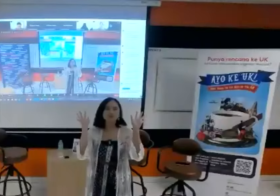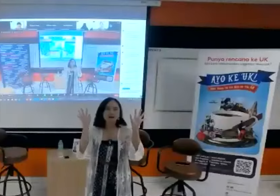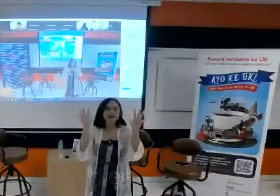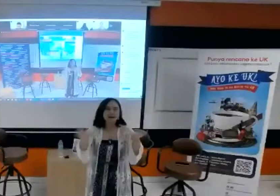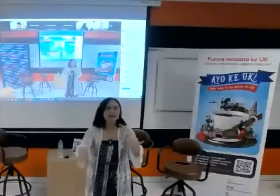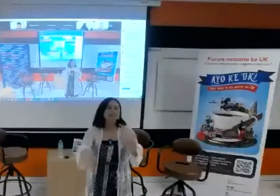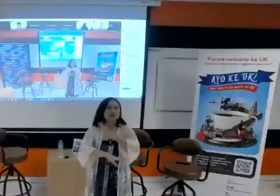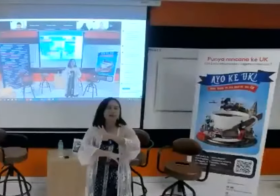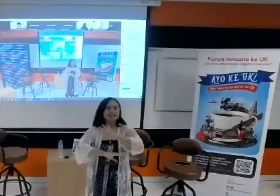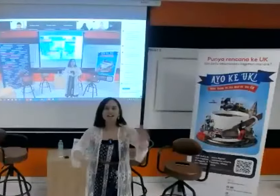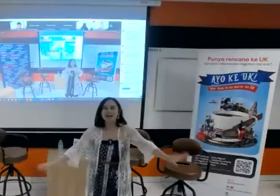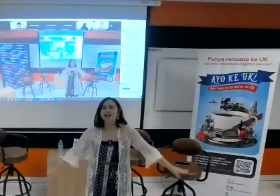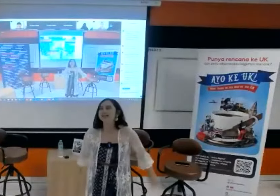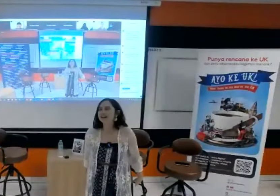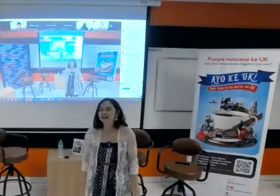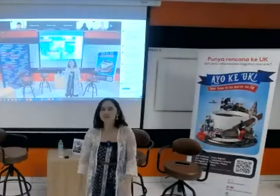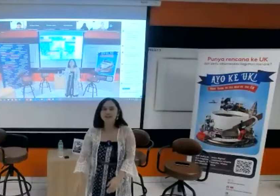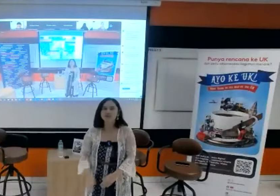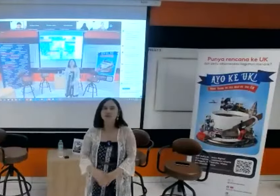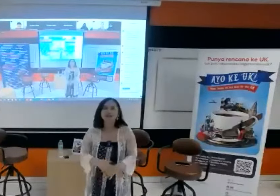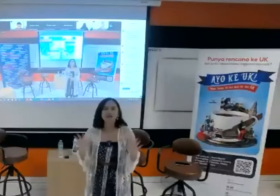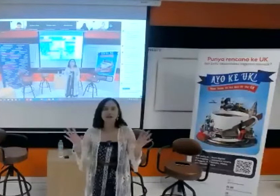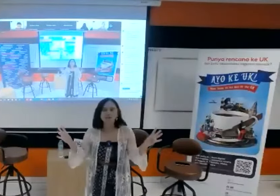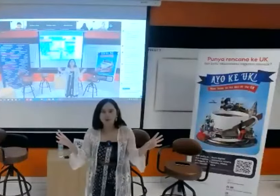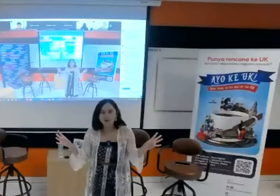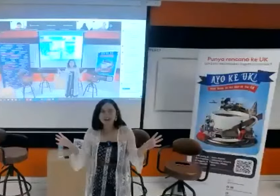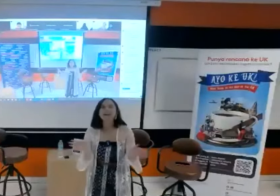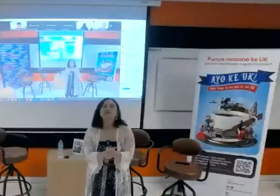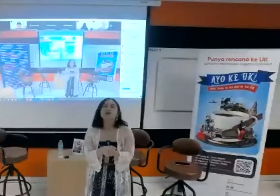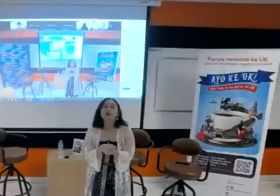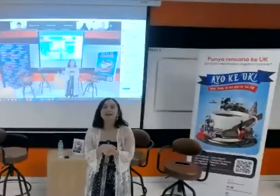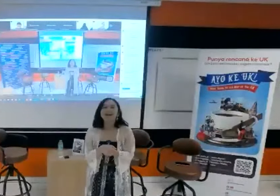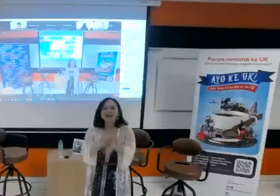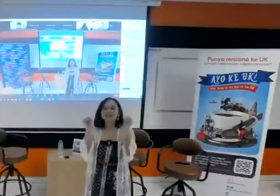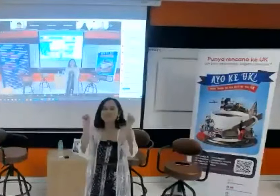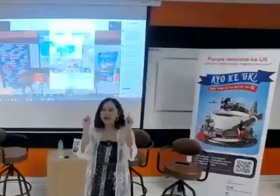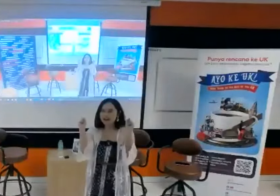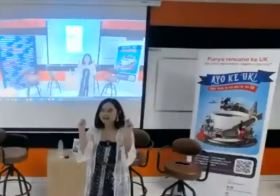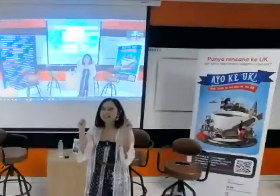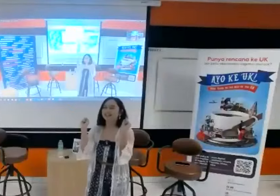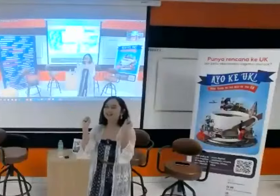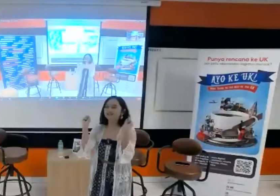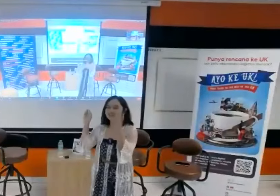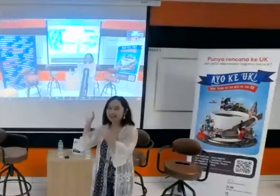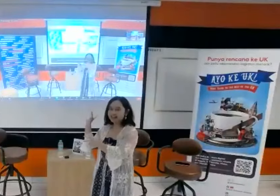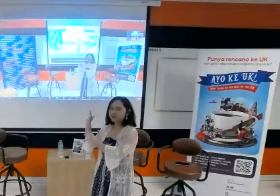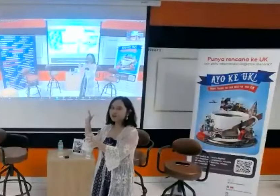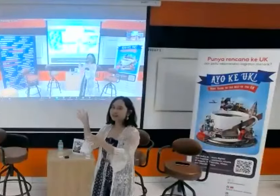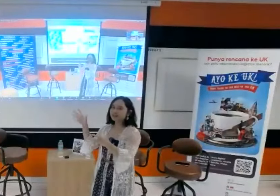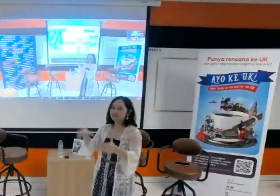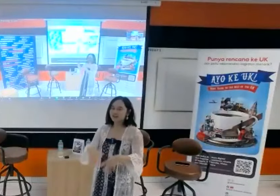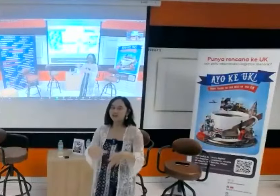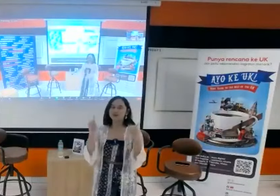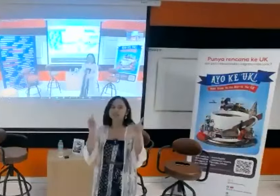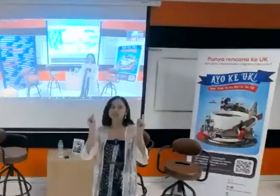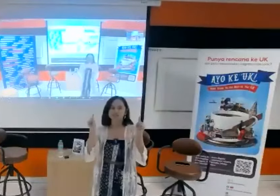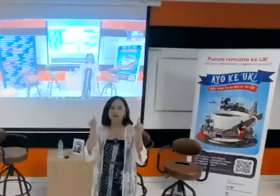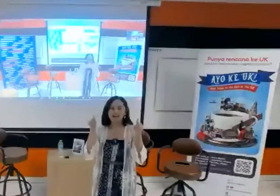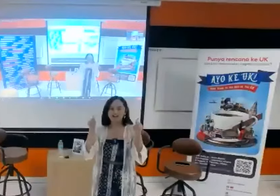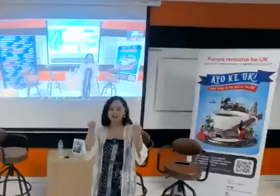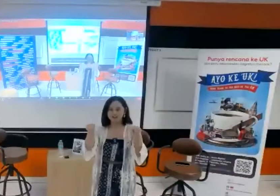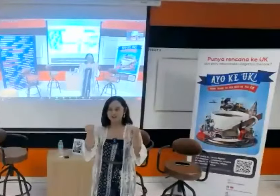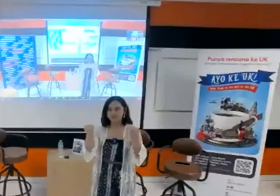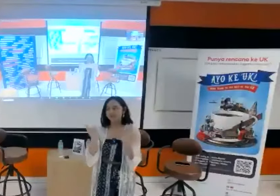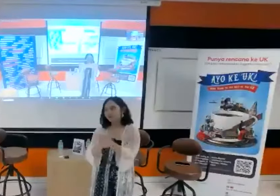mana pun teman-teman berada di Indonesia negara bagian Indonesia mana pun Pokoknya semangat if they can do it if we can do it